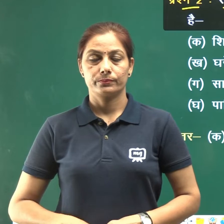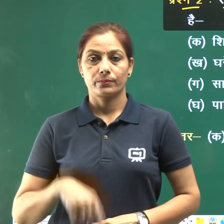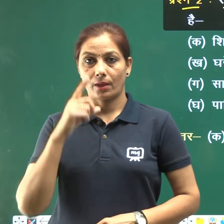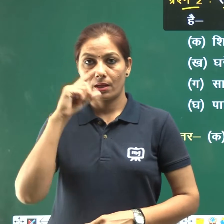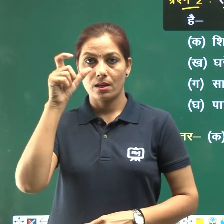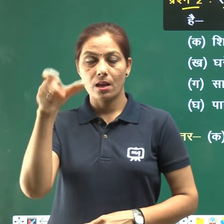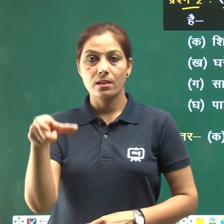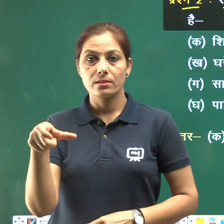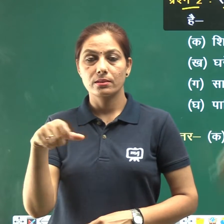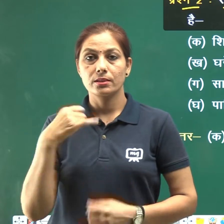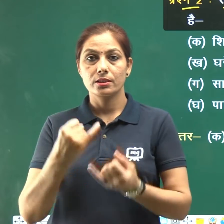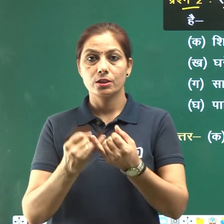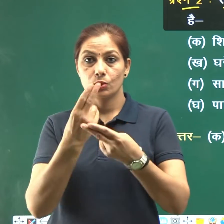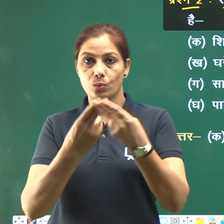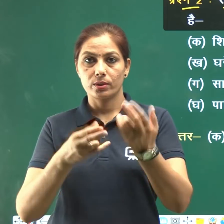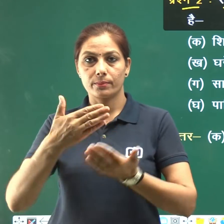रजनी पटकथा में